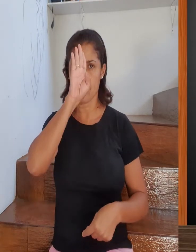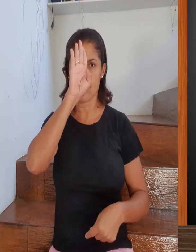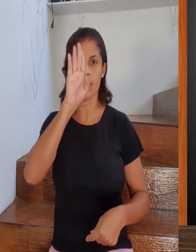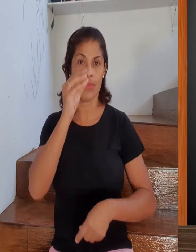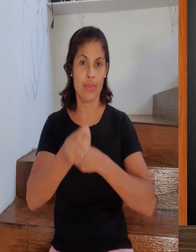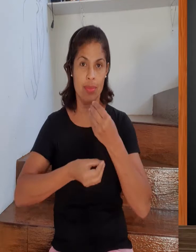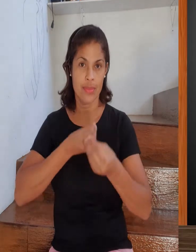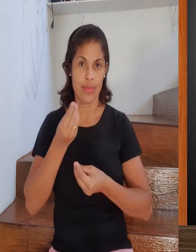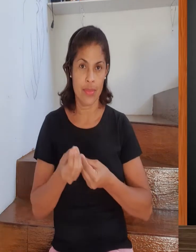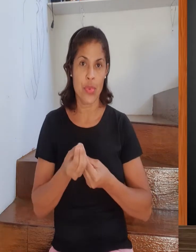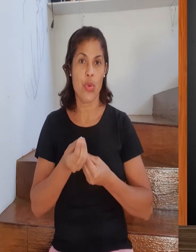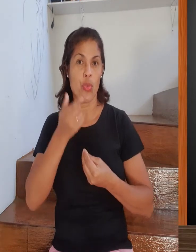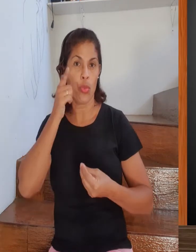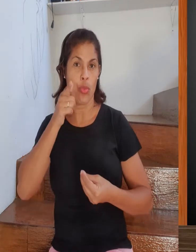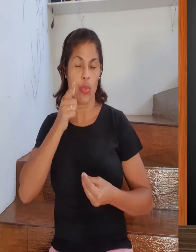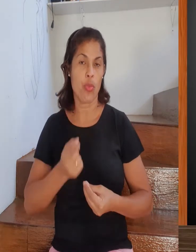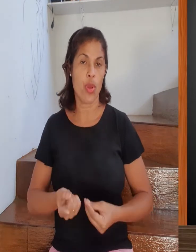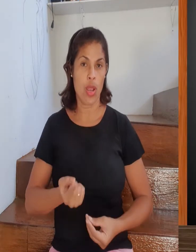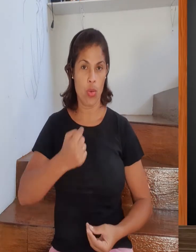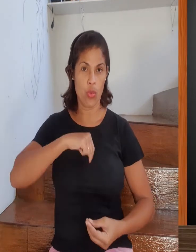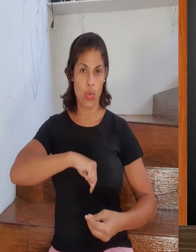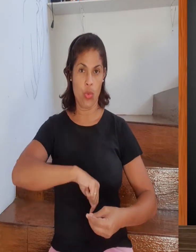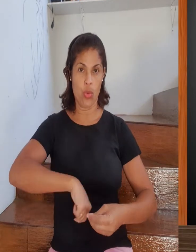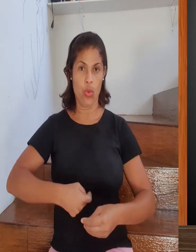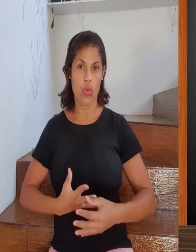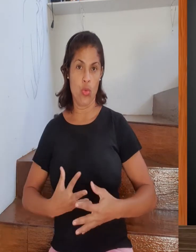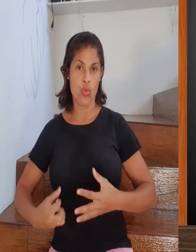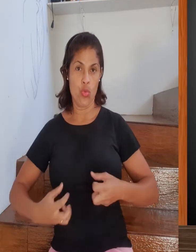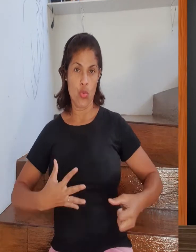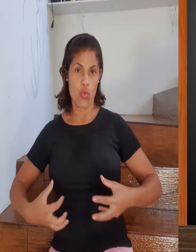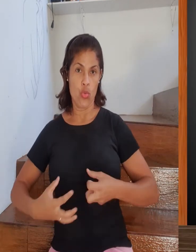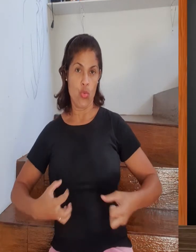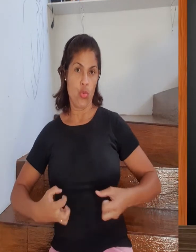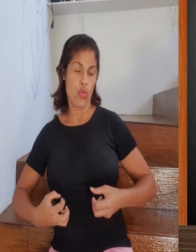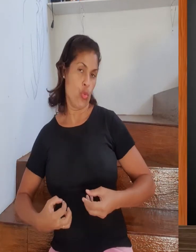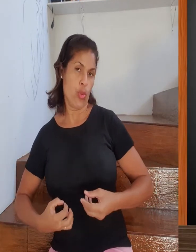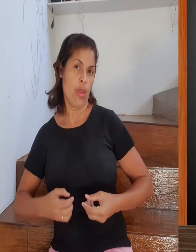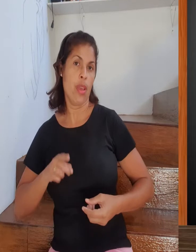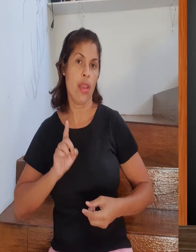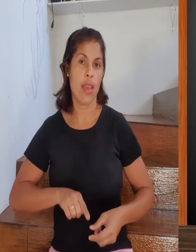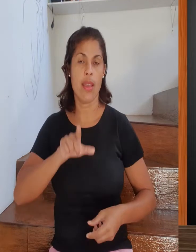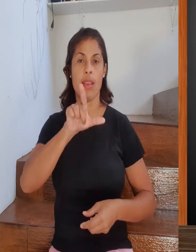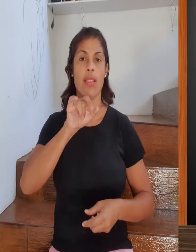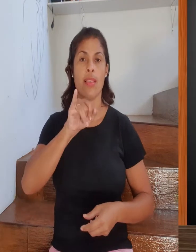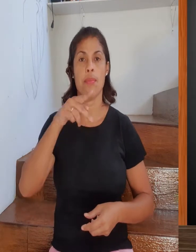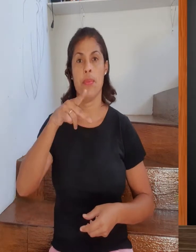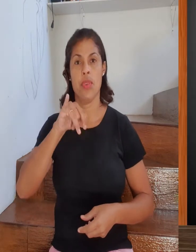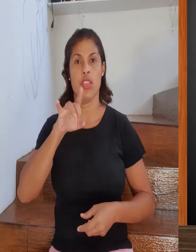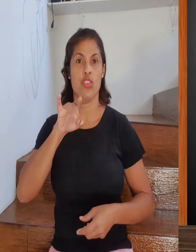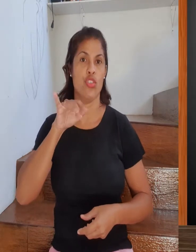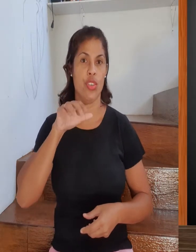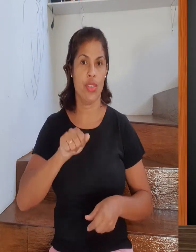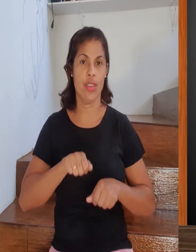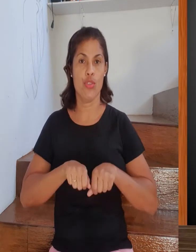o principal mecanismo de transporte de substâncias através de membrana e de absorção é a difusão